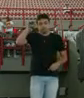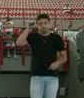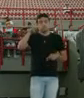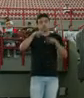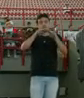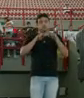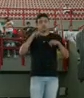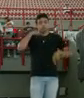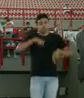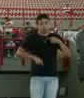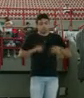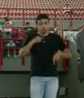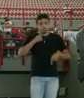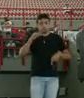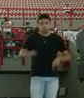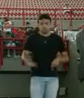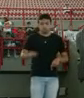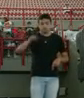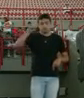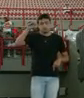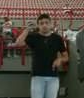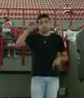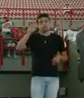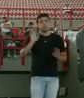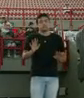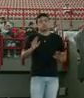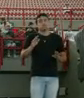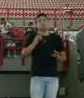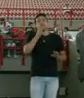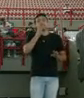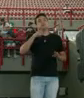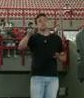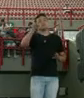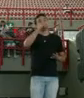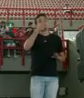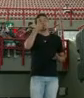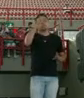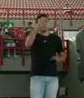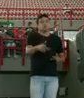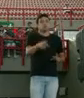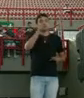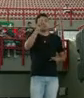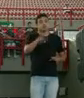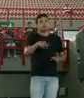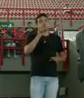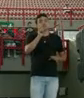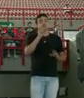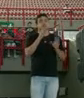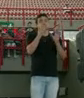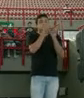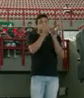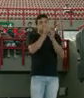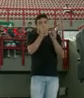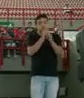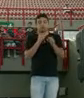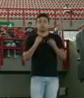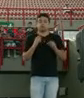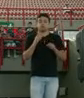se o hormônio utilizado foi o hormônio do crescimento, nós estamos falando do hormônio